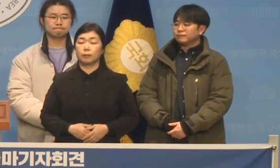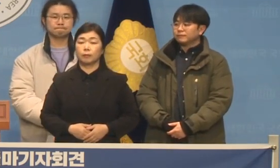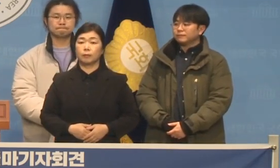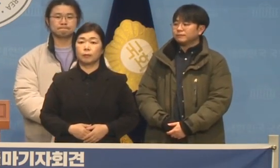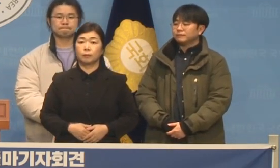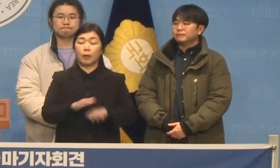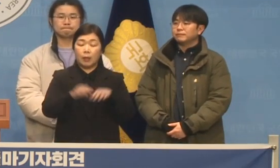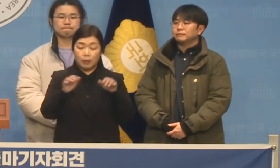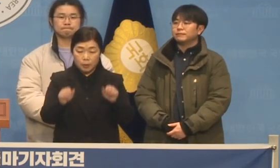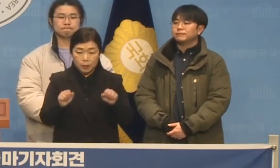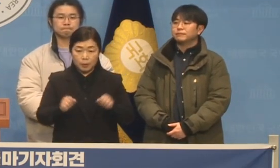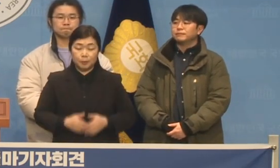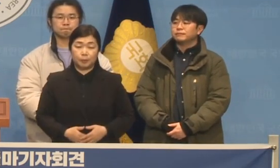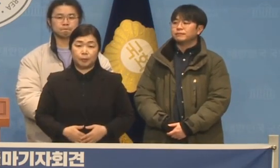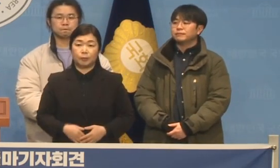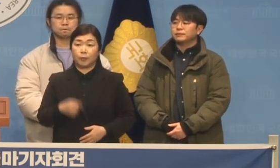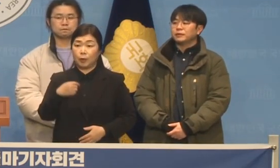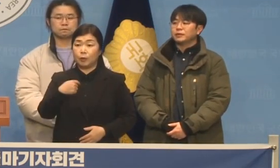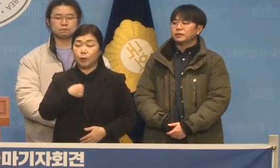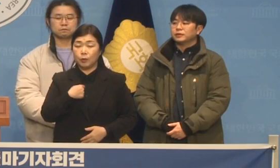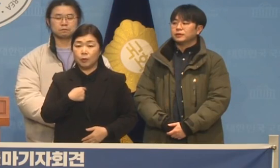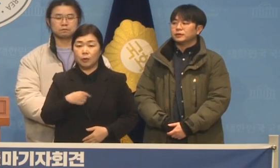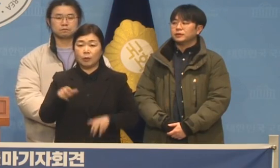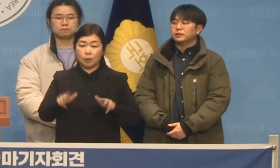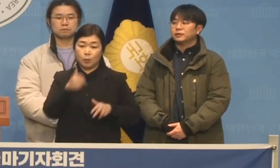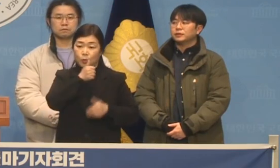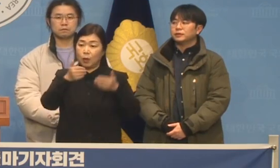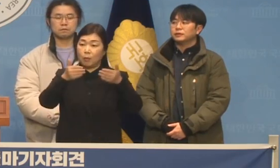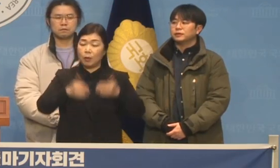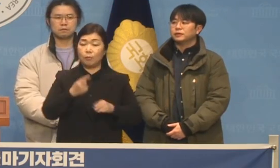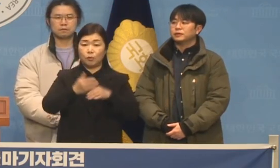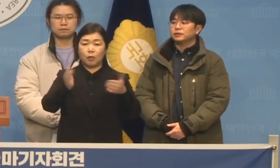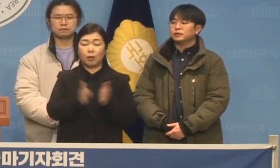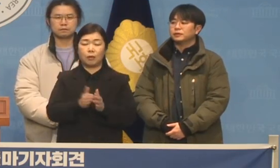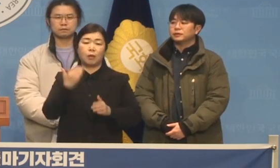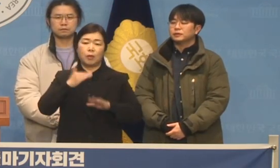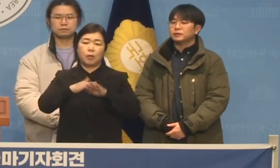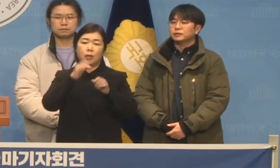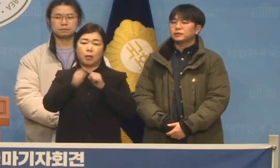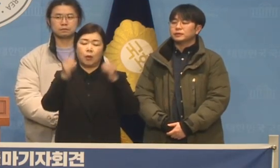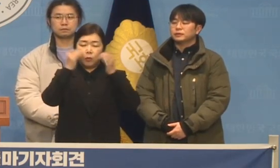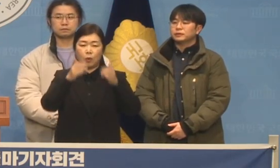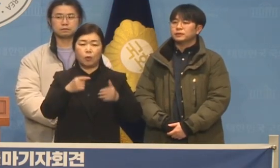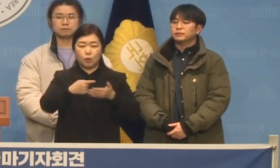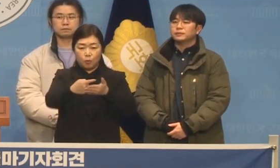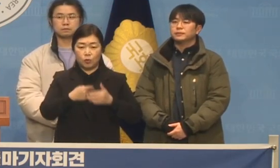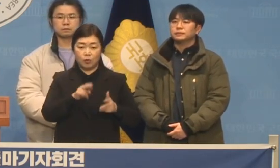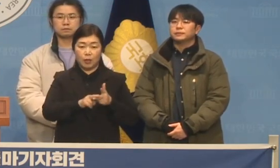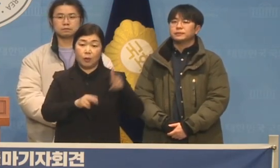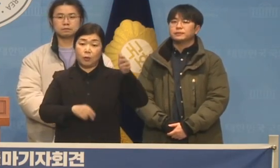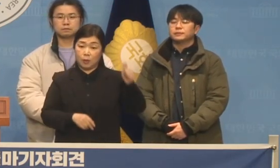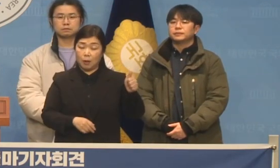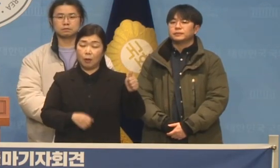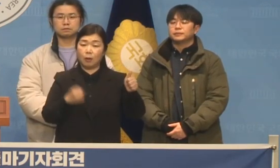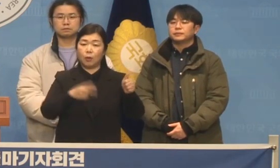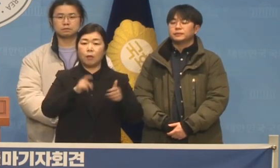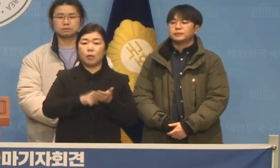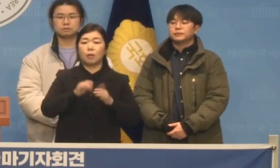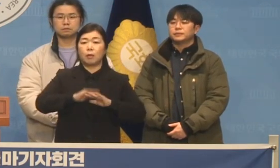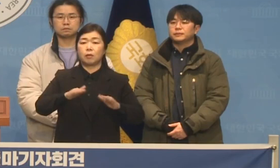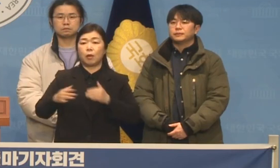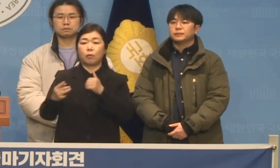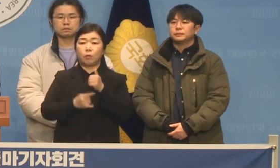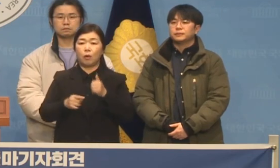네, 안녕하세요. 저는 소개받은 더불어민주당 전세사기 고충 접수센터장이자